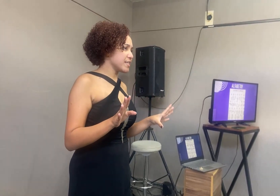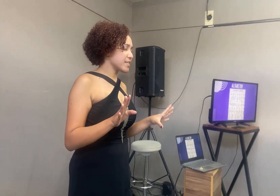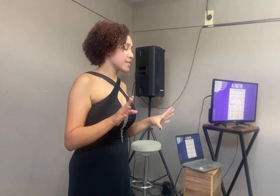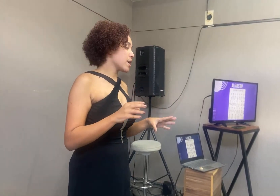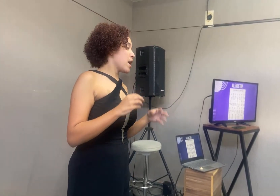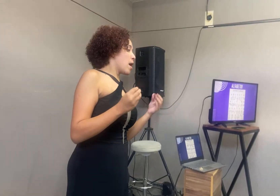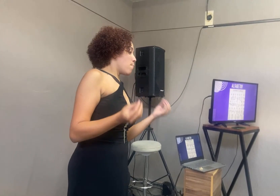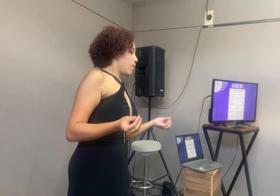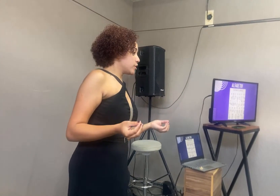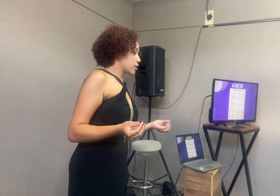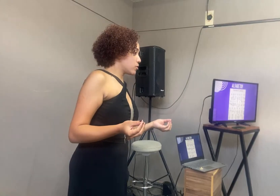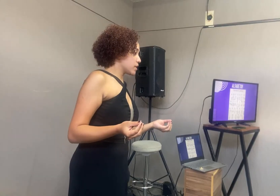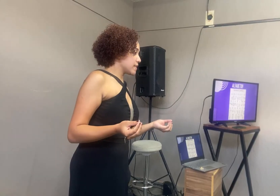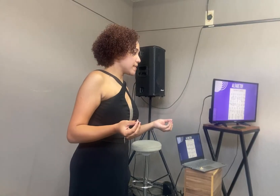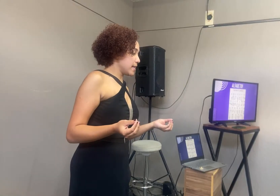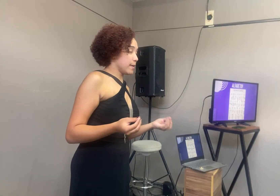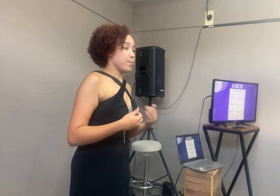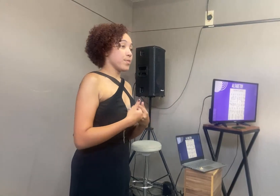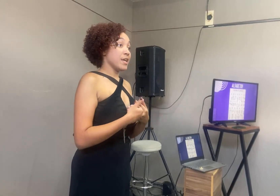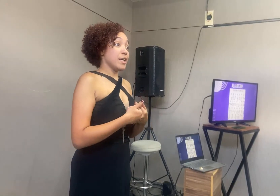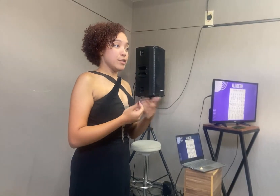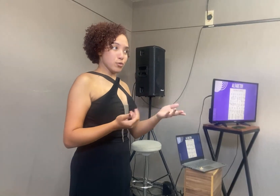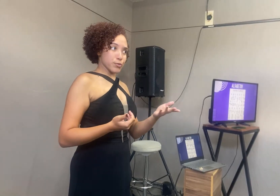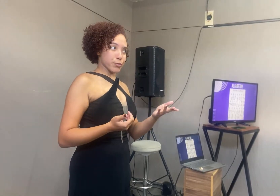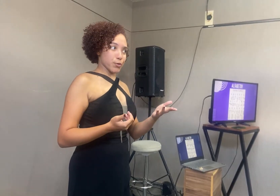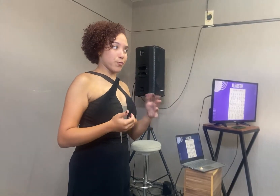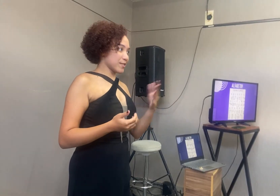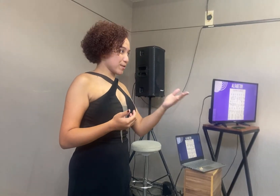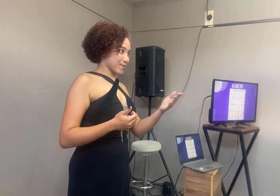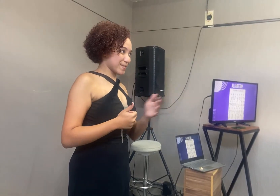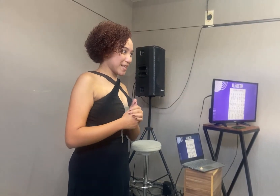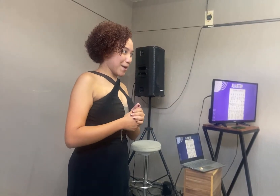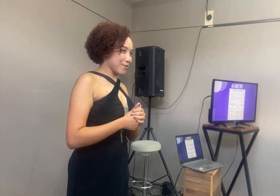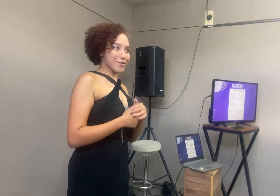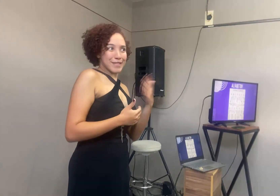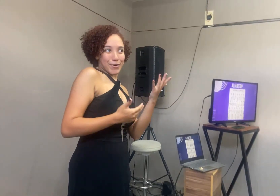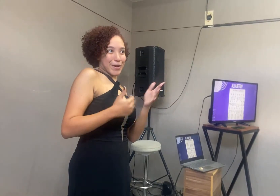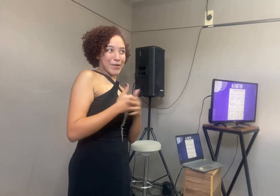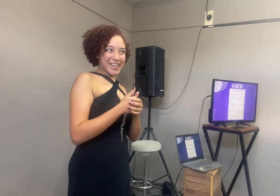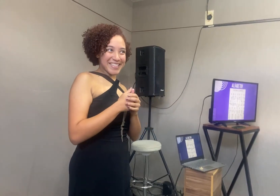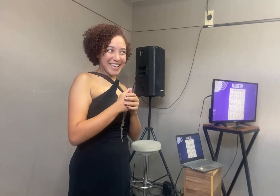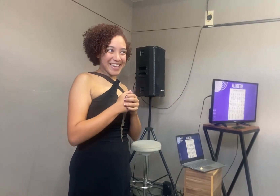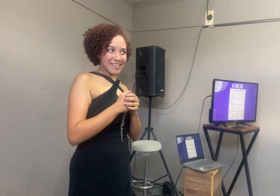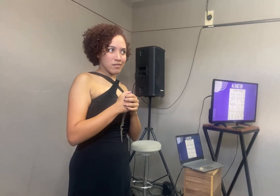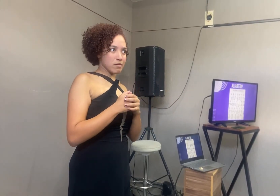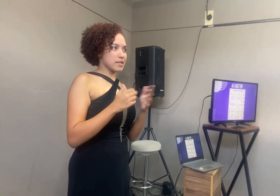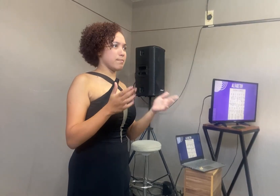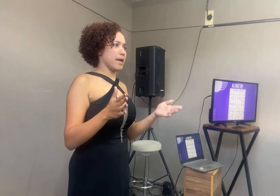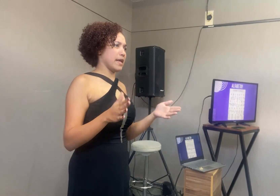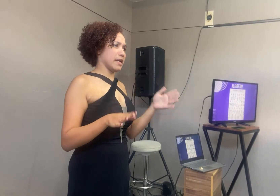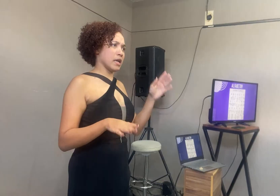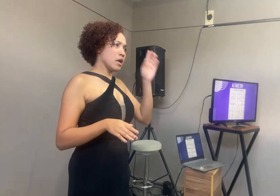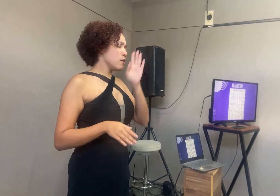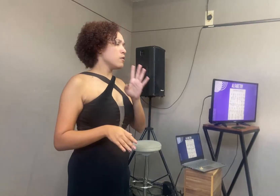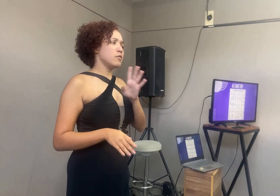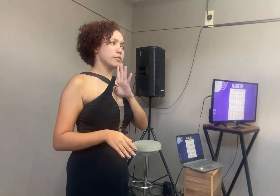vezes pode acontecer de um surdo fazer um sinal e você não reconhecer. Assim, peraí, eu não